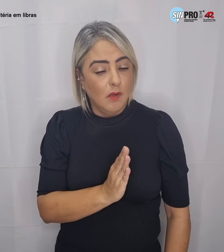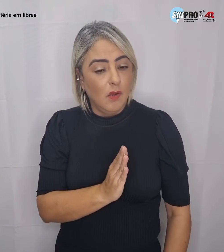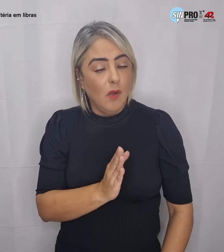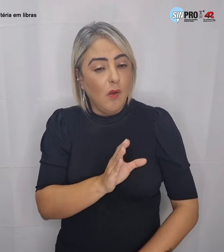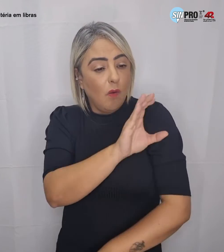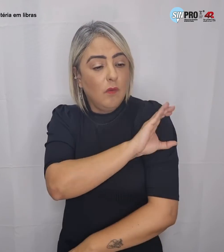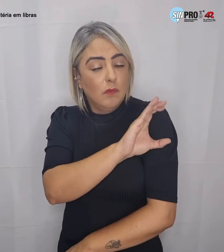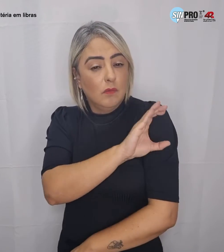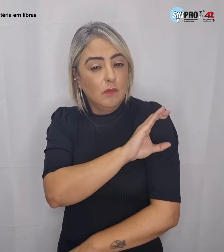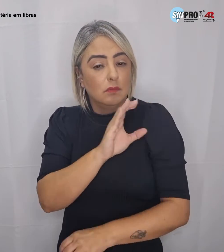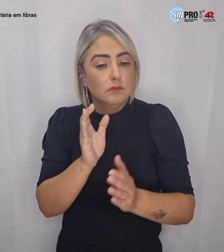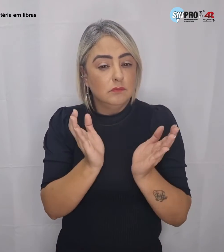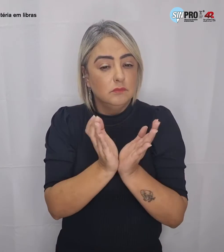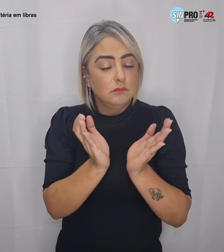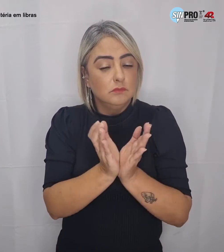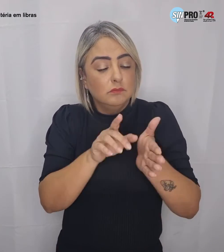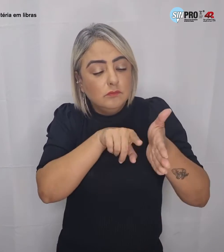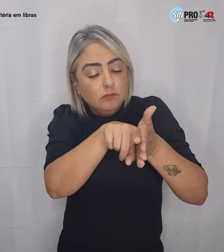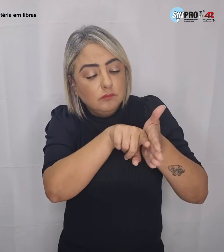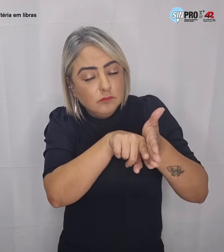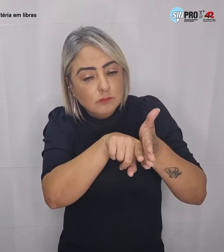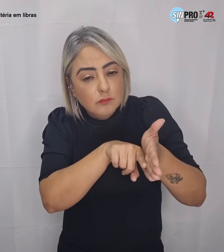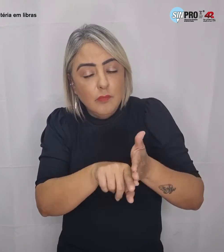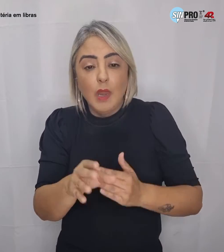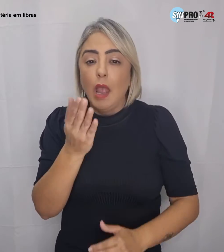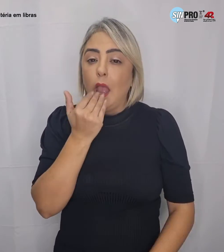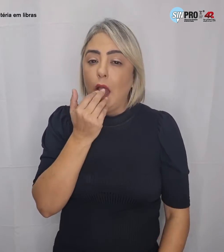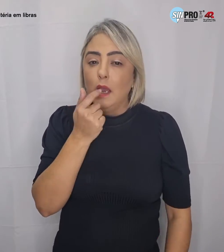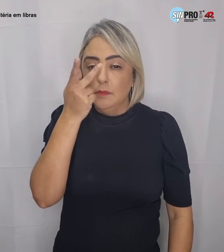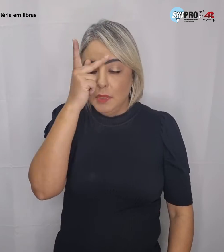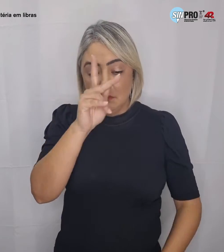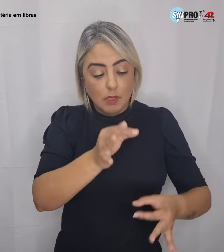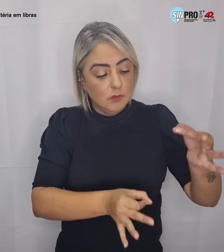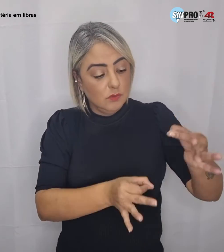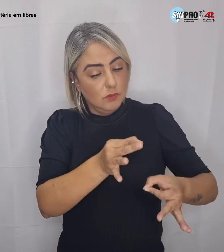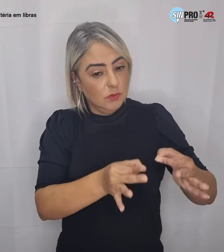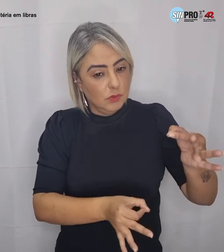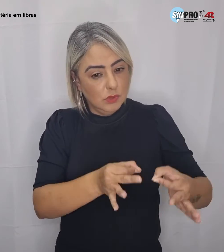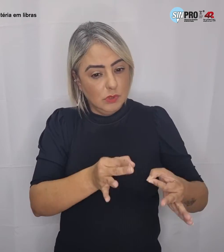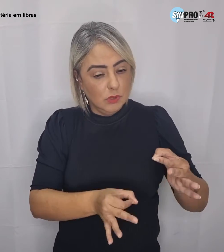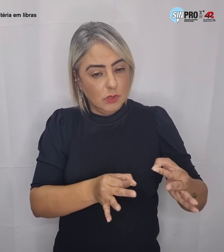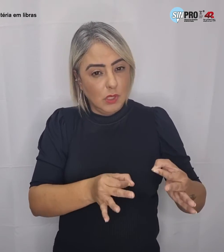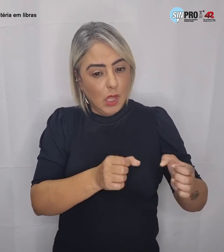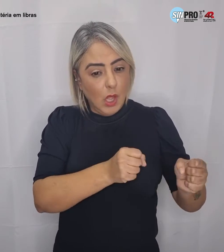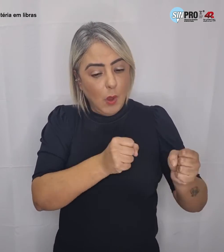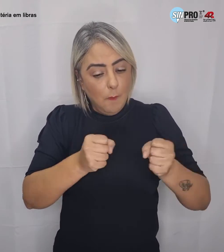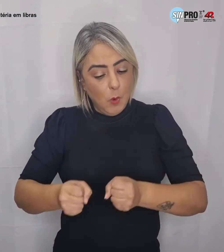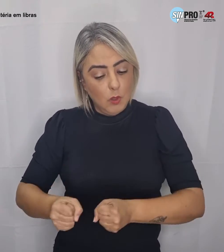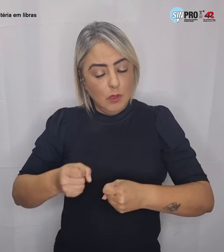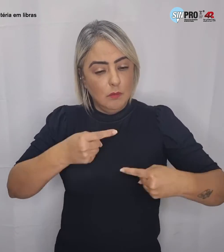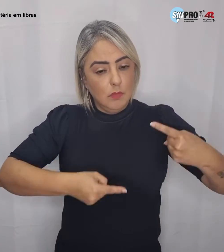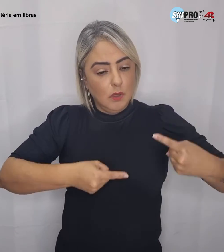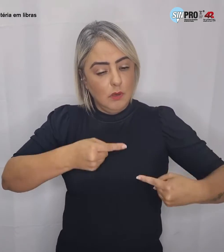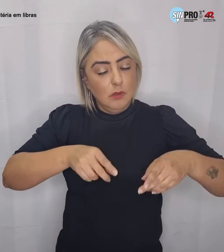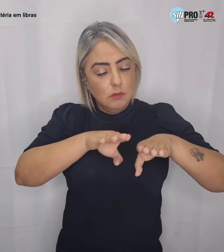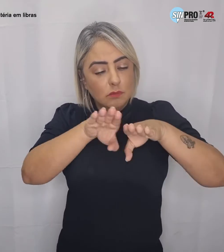coordenada pelo Grupo de Pesquisa Alimento para a Justiça, Poder, Política e